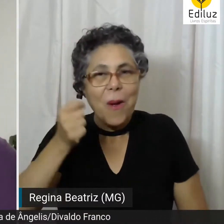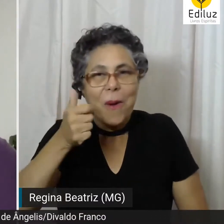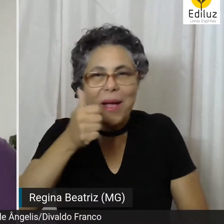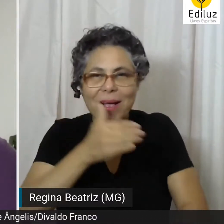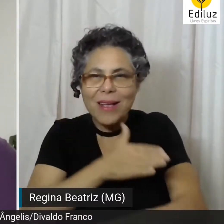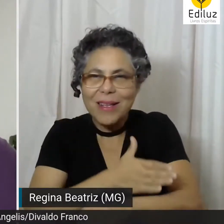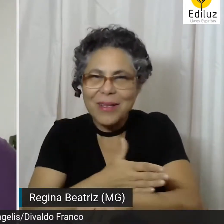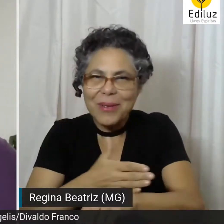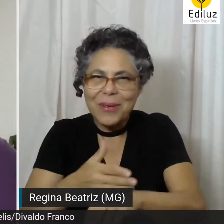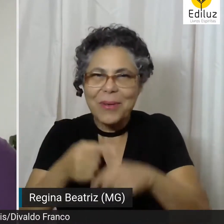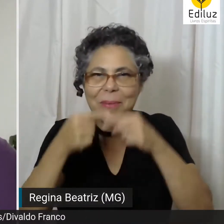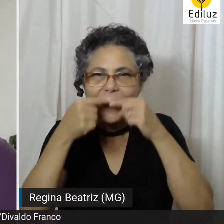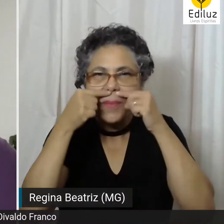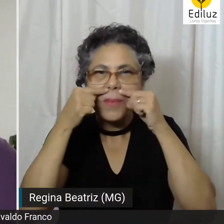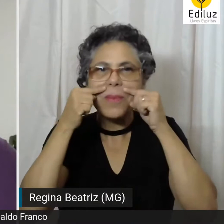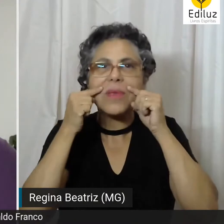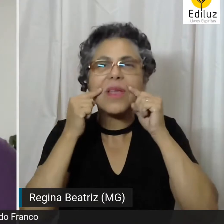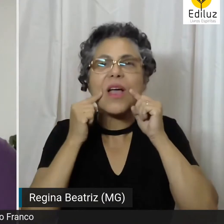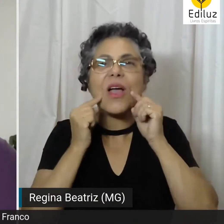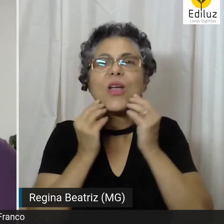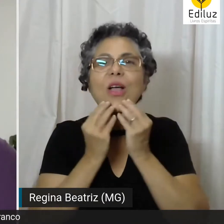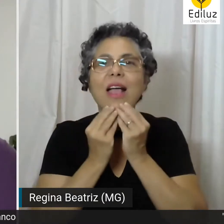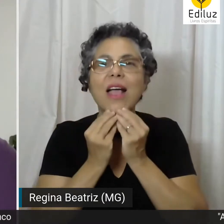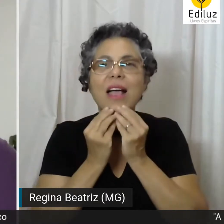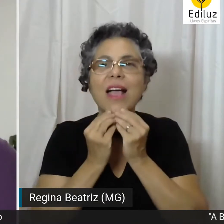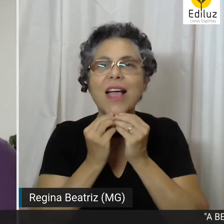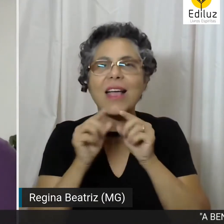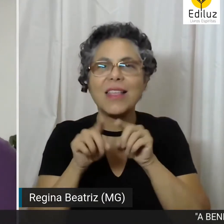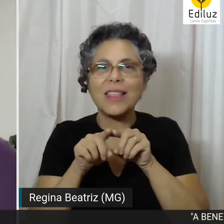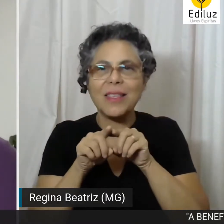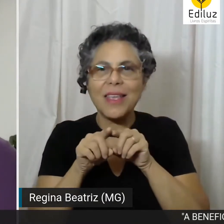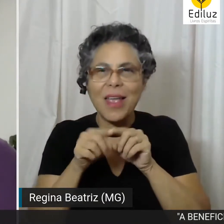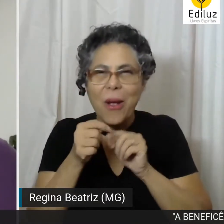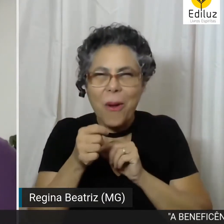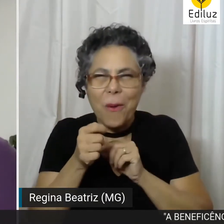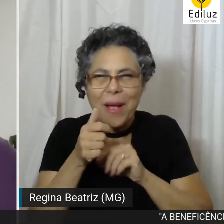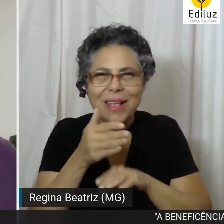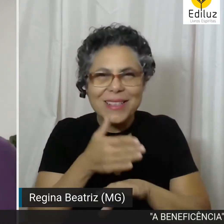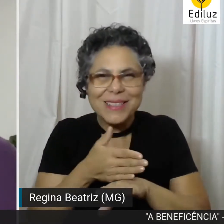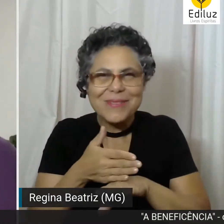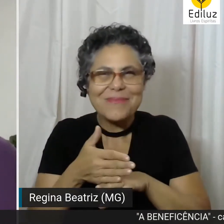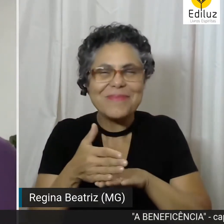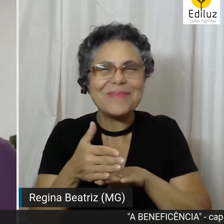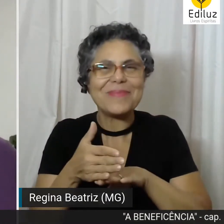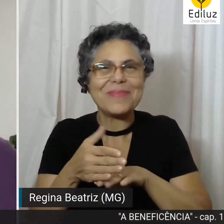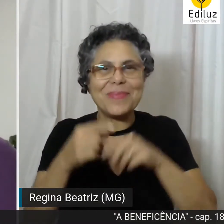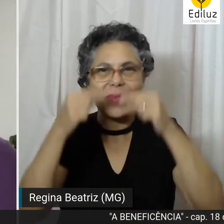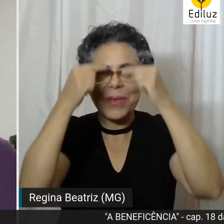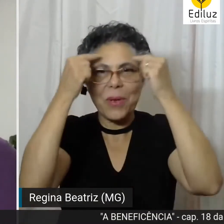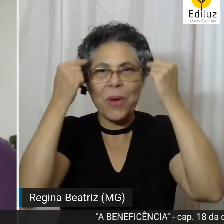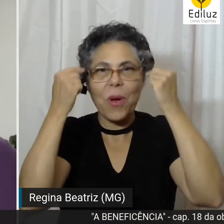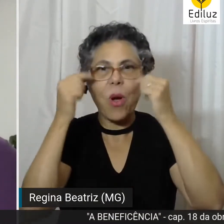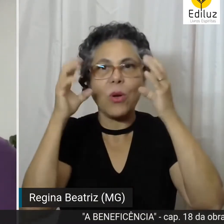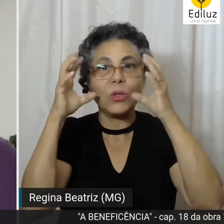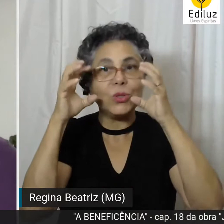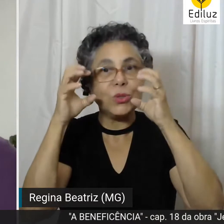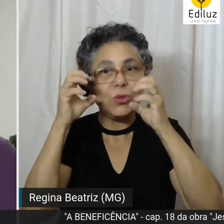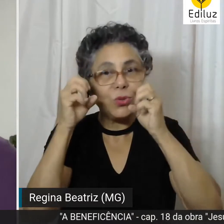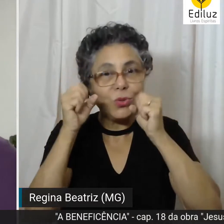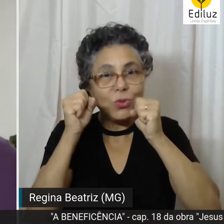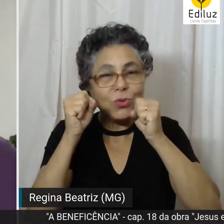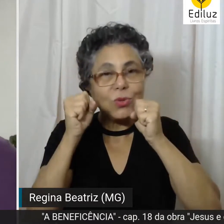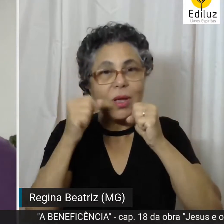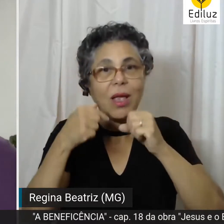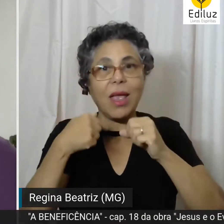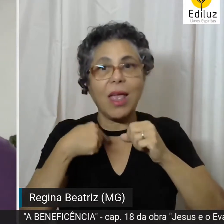uso bigode e um cavanhaque também grisalhos, óculos escuro,